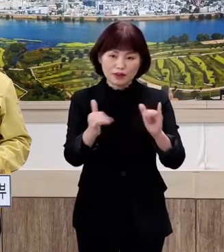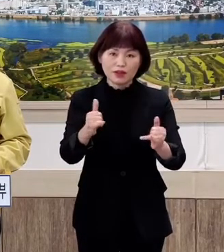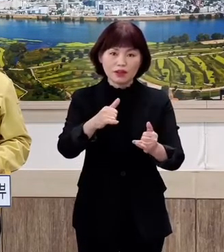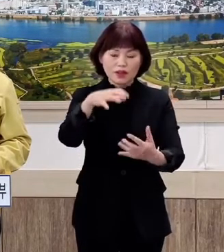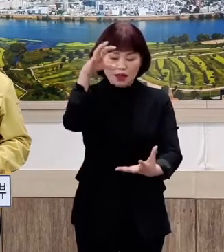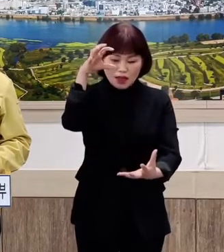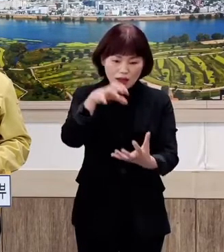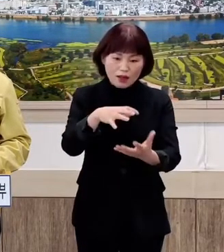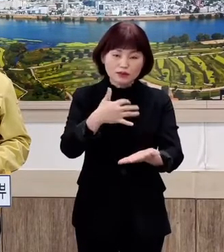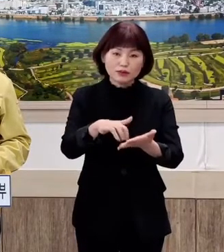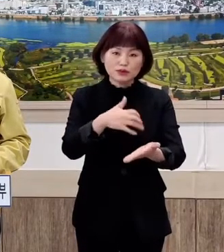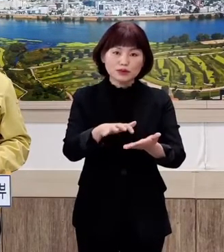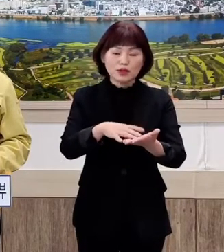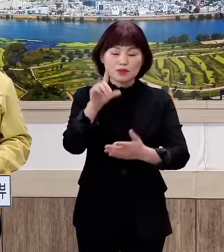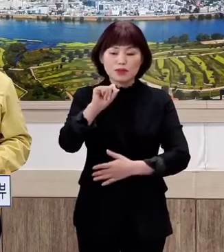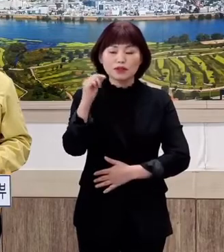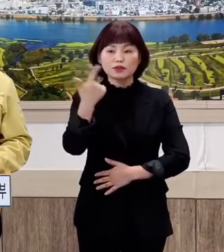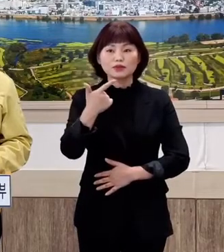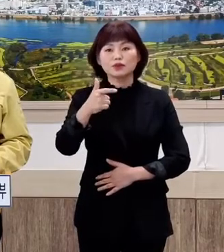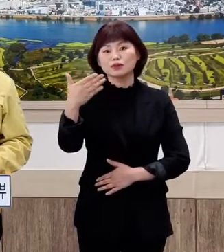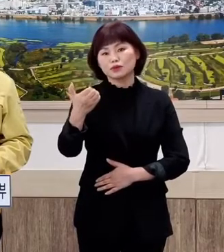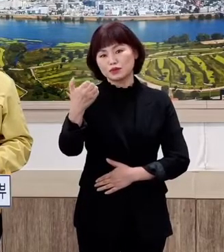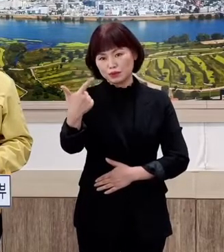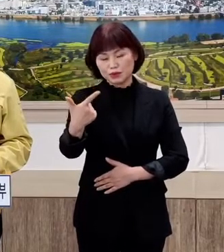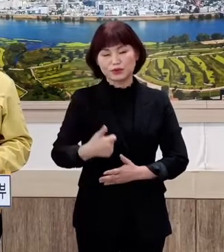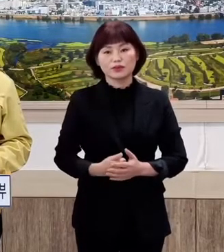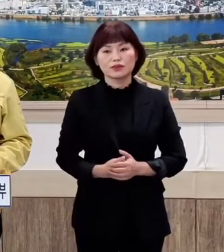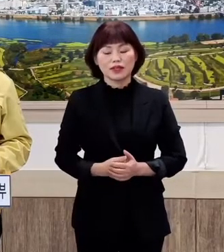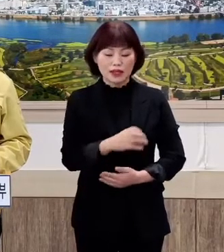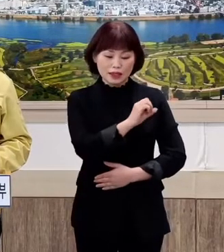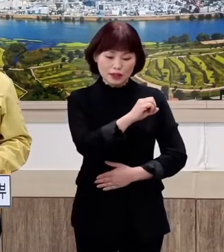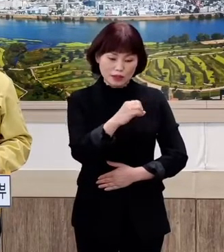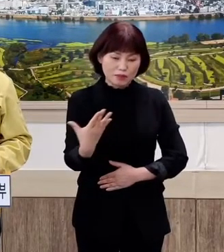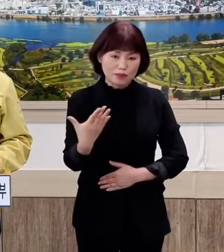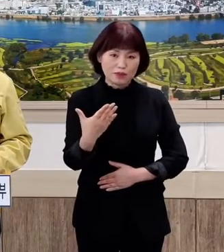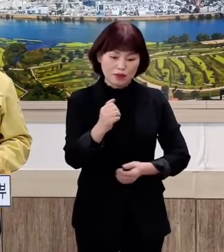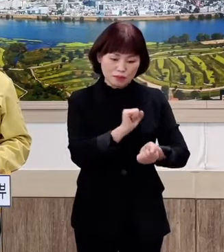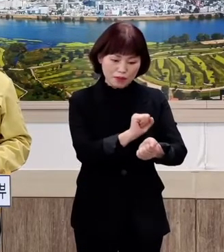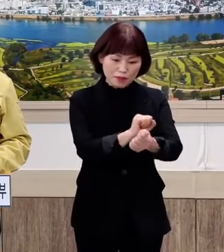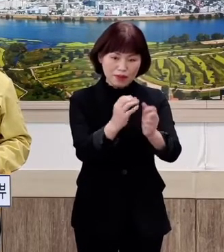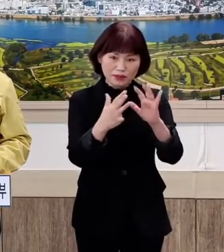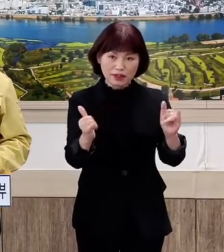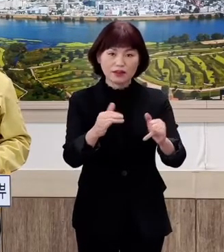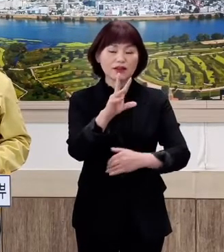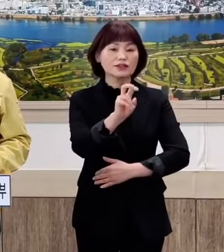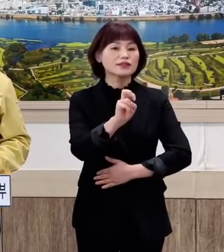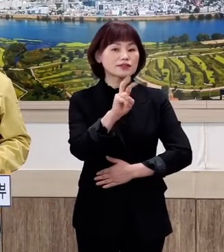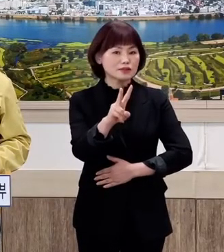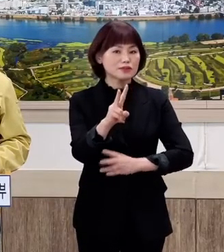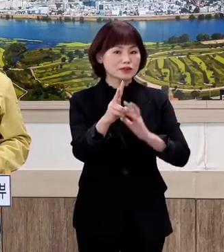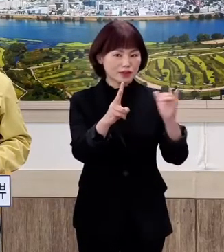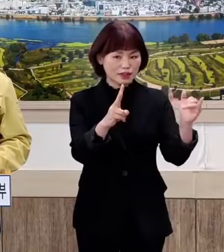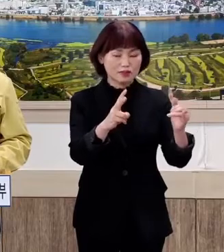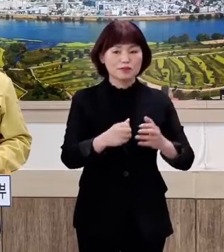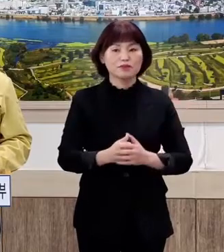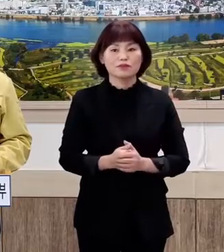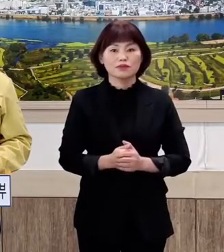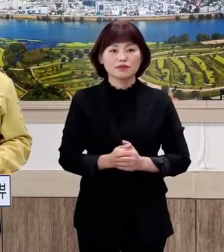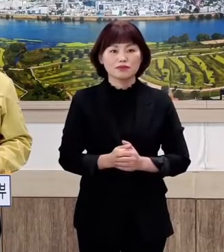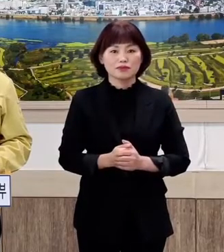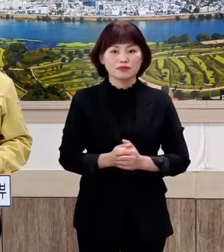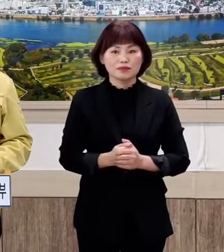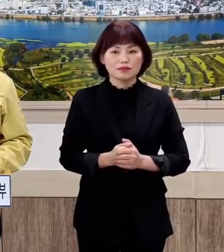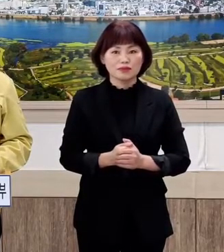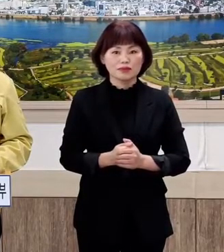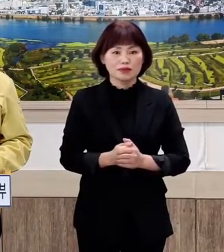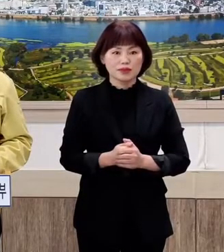16,096명이 발생하였고 양평군의 신규 확진자는 22명이 발생하여